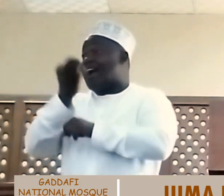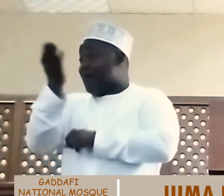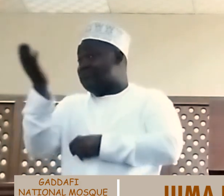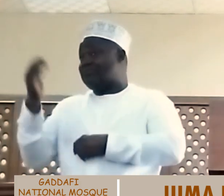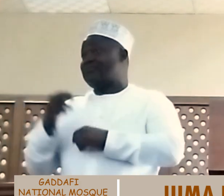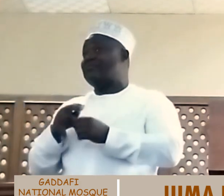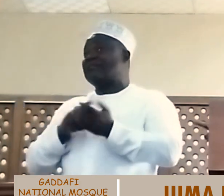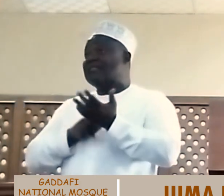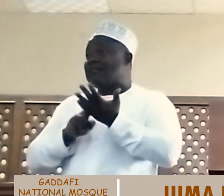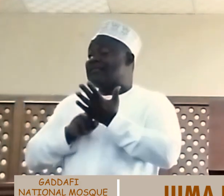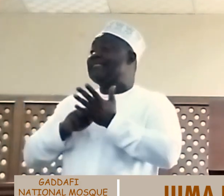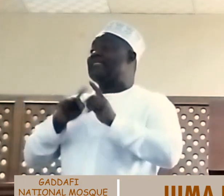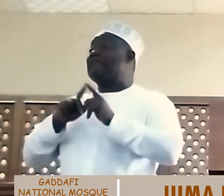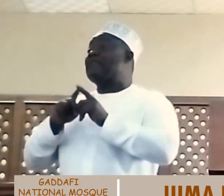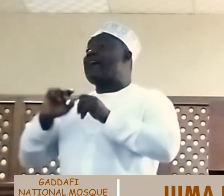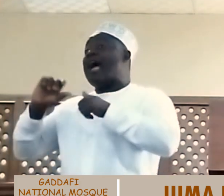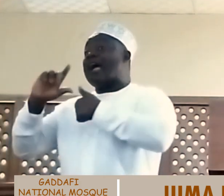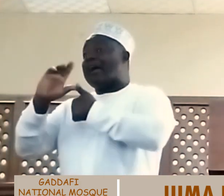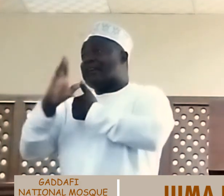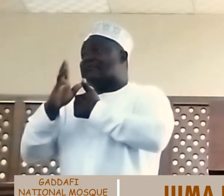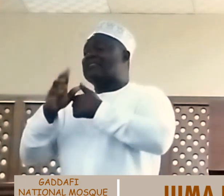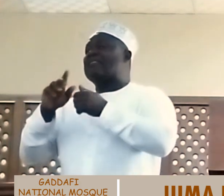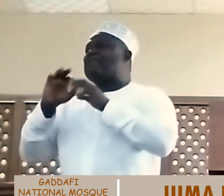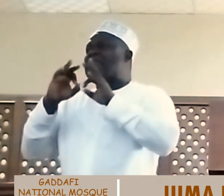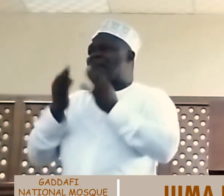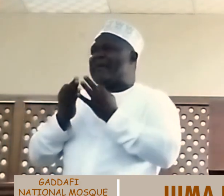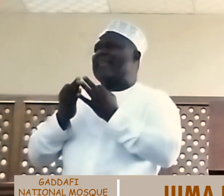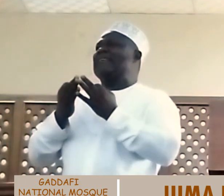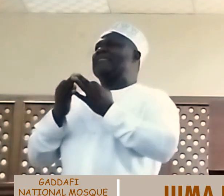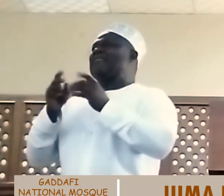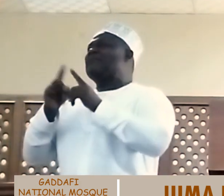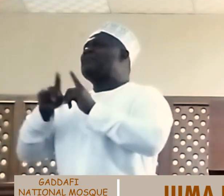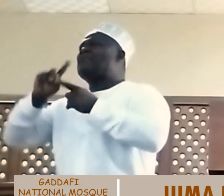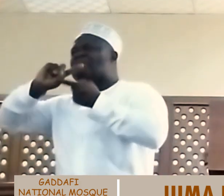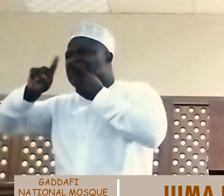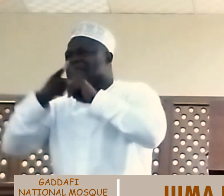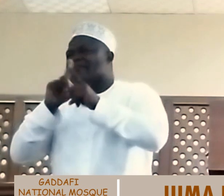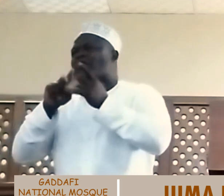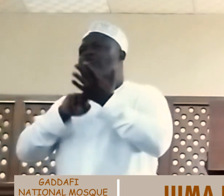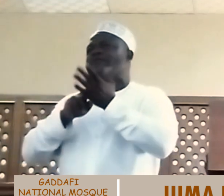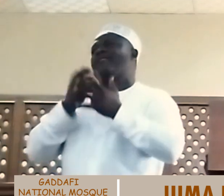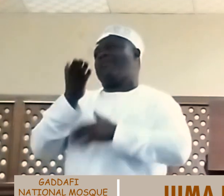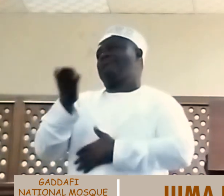emigaso mingi gyalese mu kika, emigaso mingi gyalese mu bantu ababadde mikwano gye.